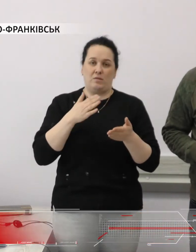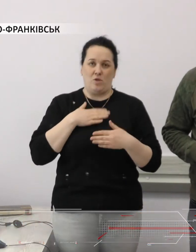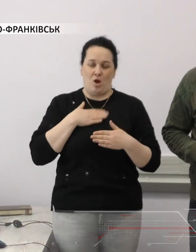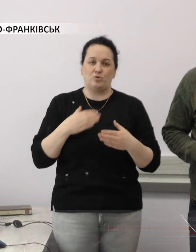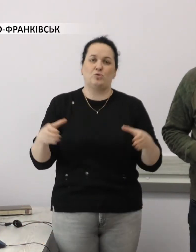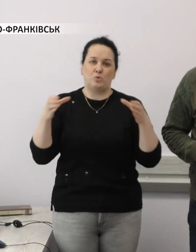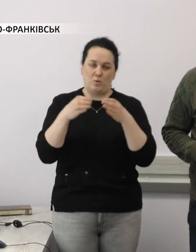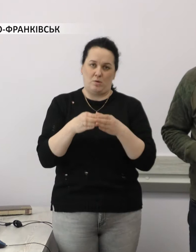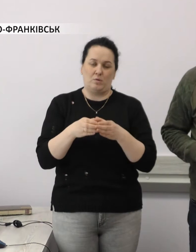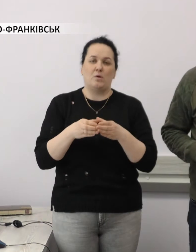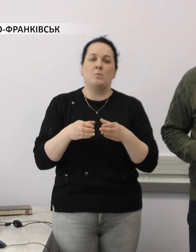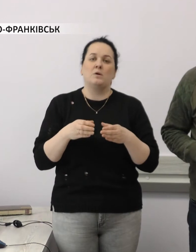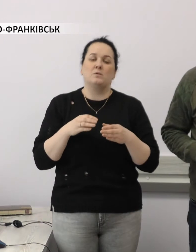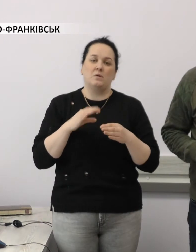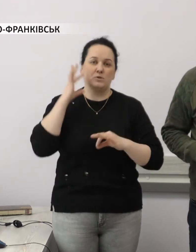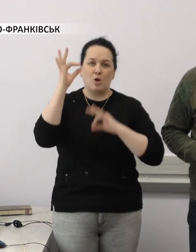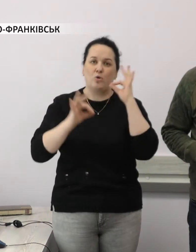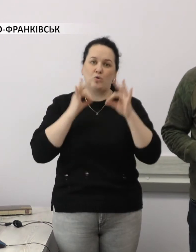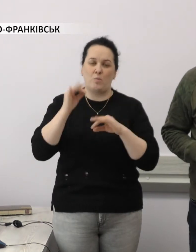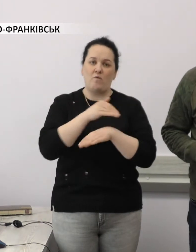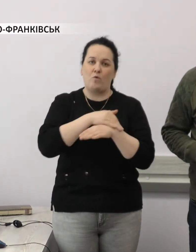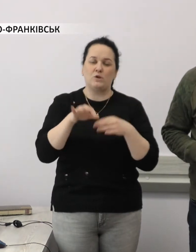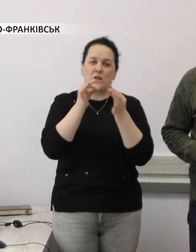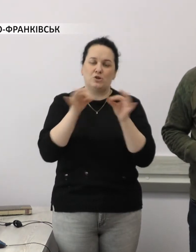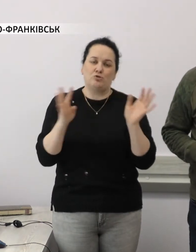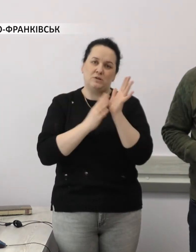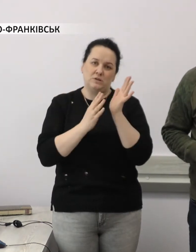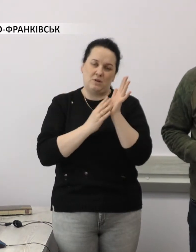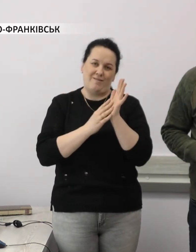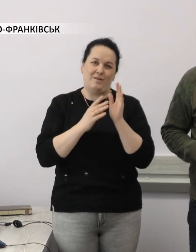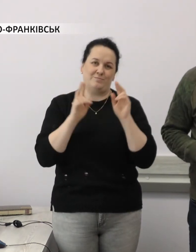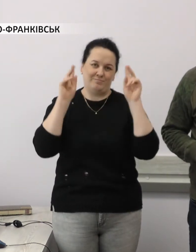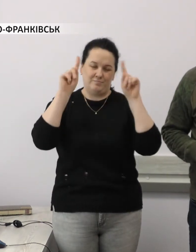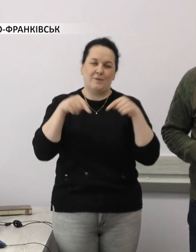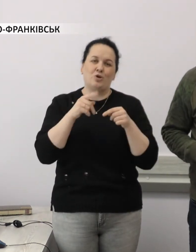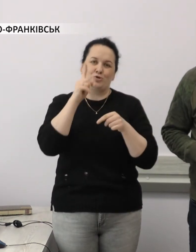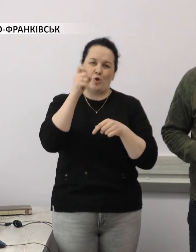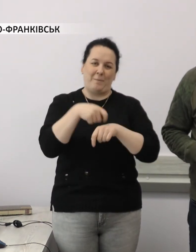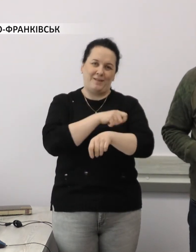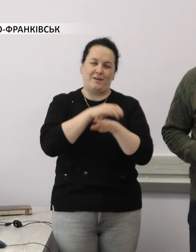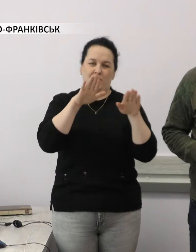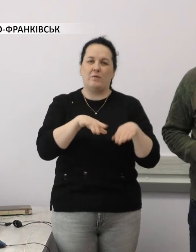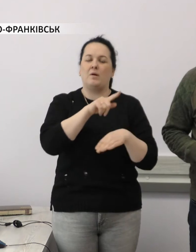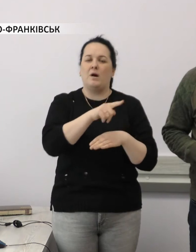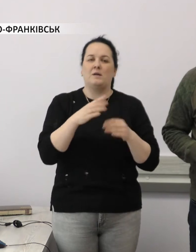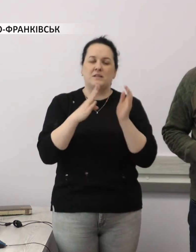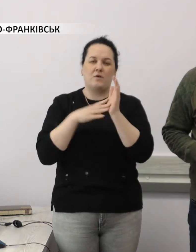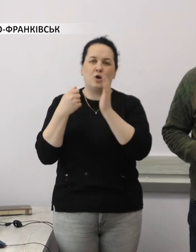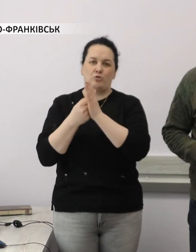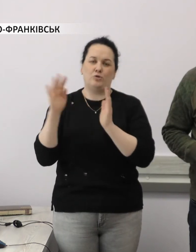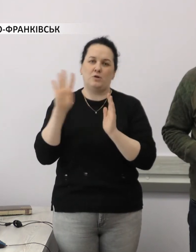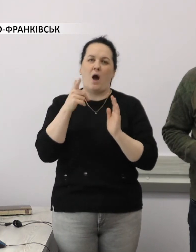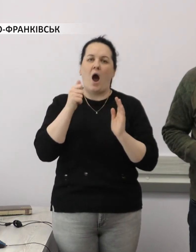нашої територіальної громади. Цілодобово на вулиці Незалежності 9, 100 метрівка. З 9 до 16 години за адресами